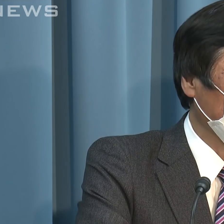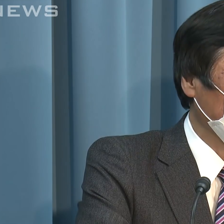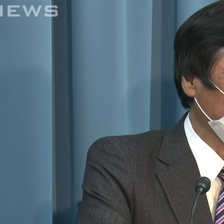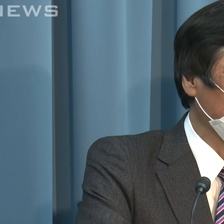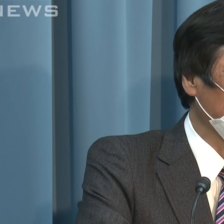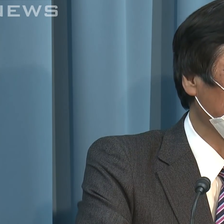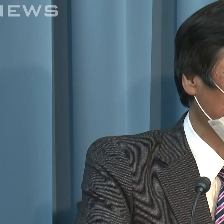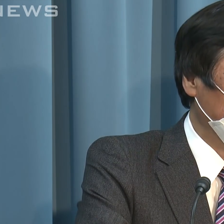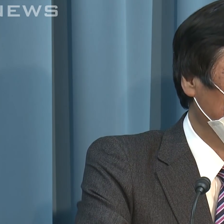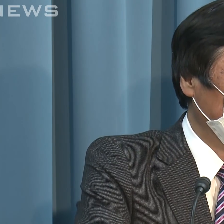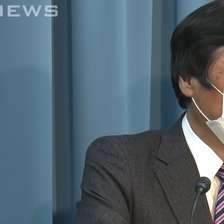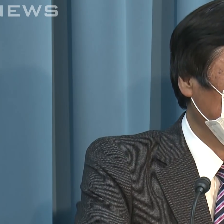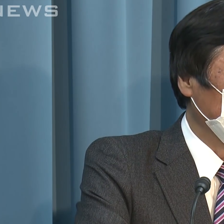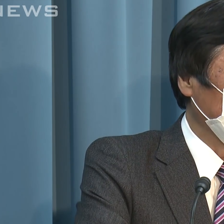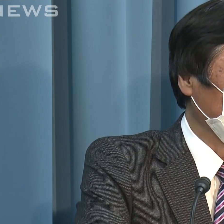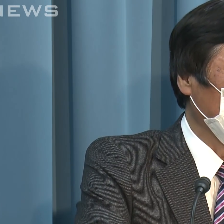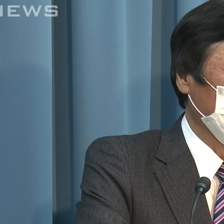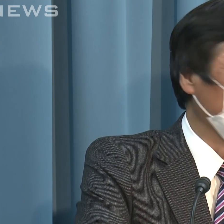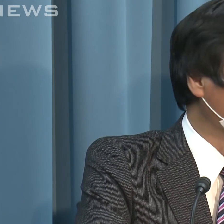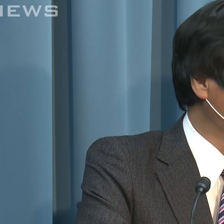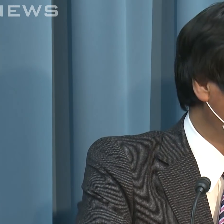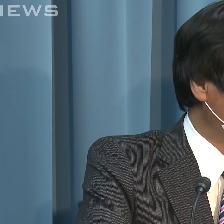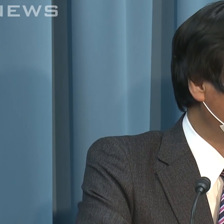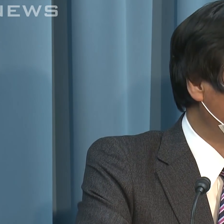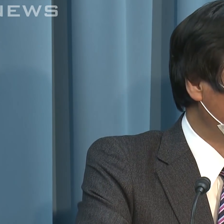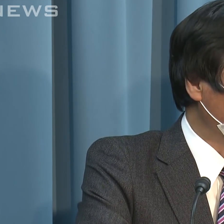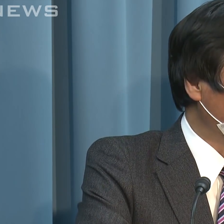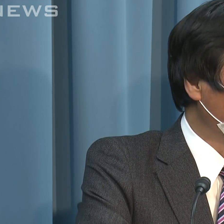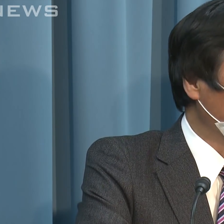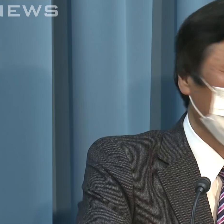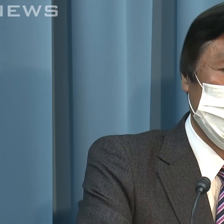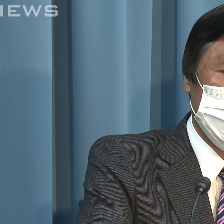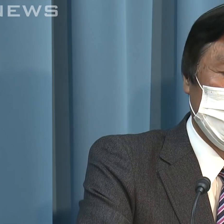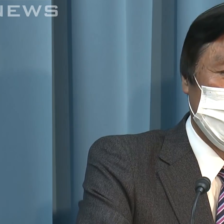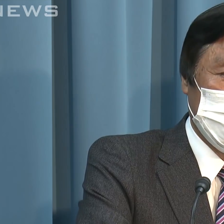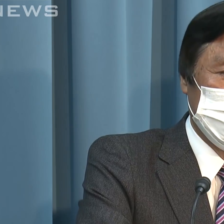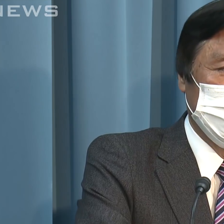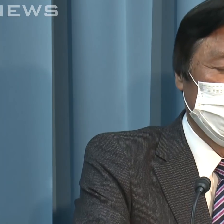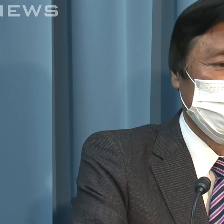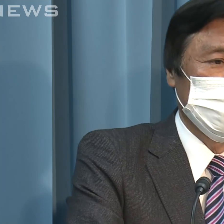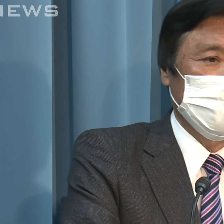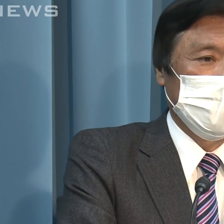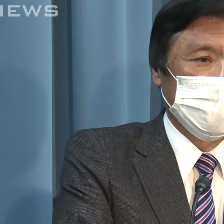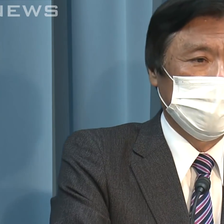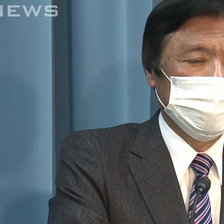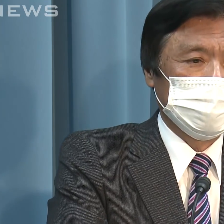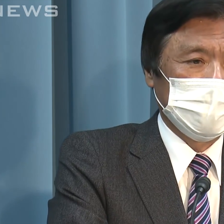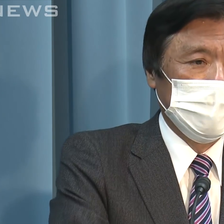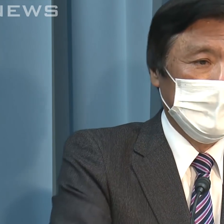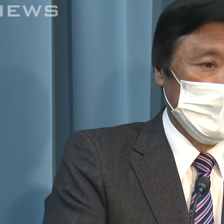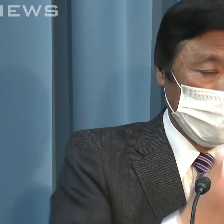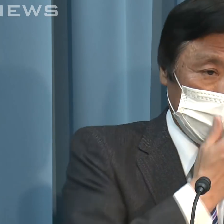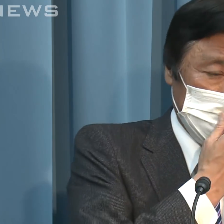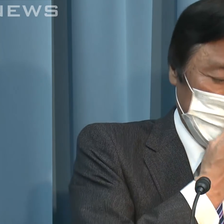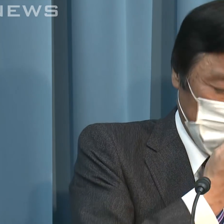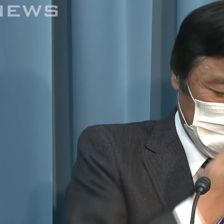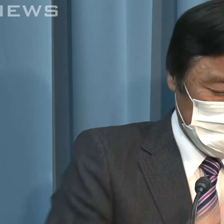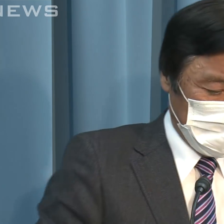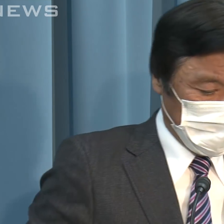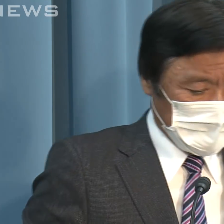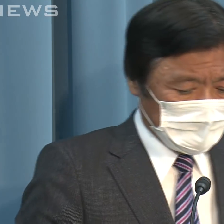学生の通学範囲、ないしはその交通手段、利用の交通手段が違う、そういったことからやったんですが、今